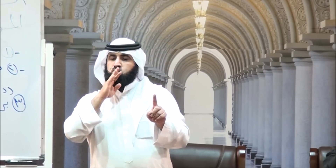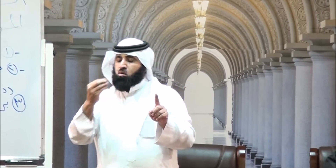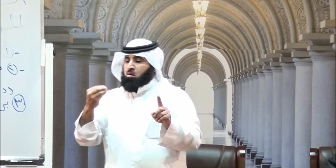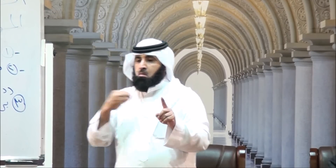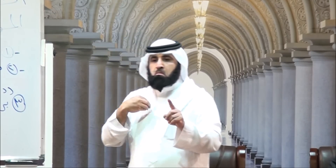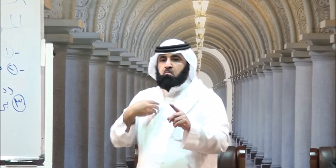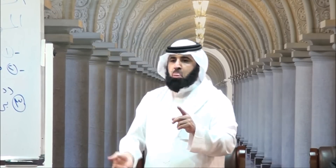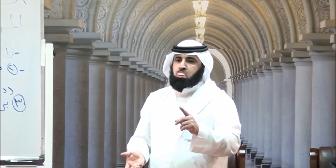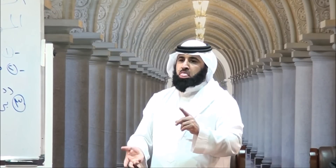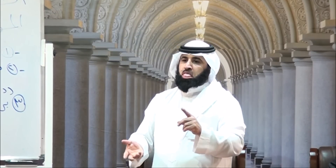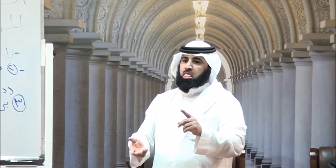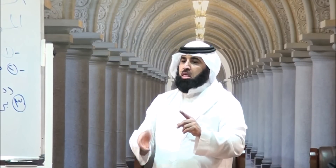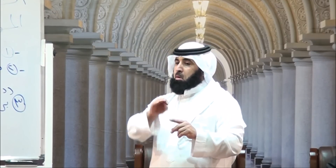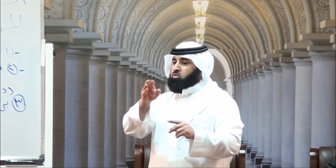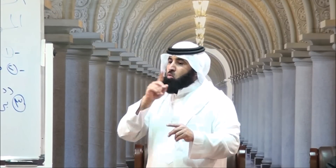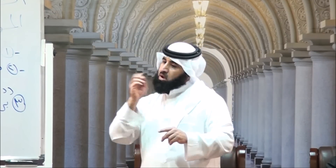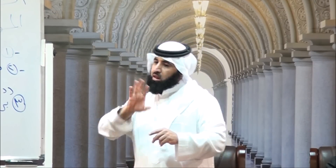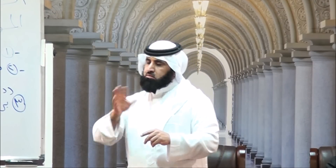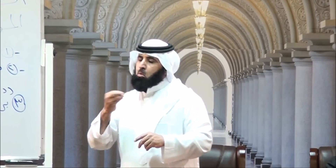لازم تعطيهم.